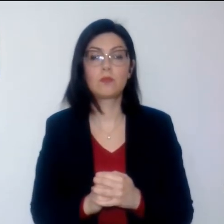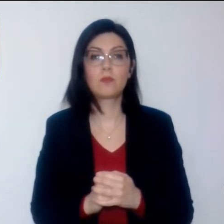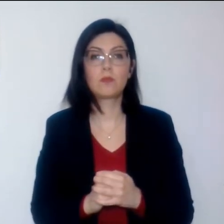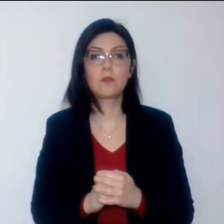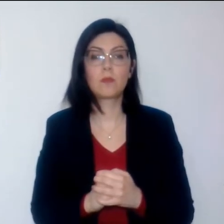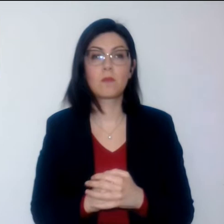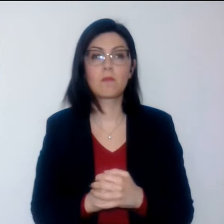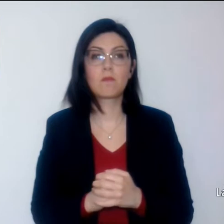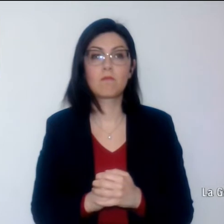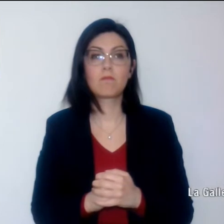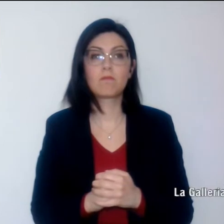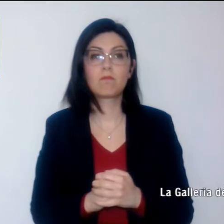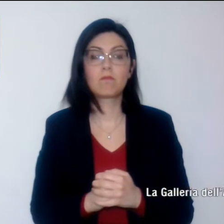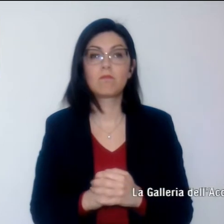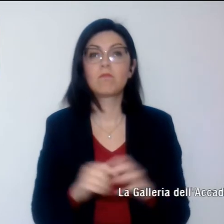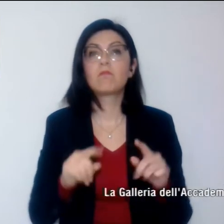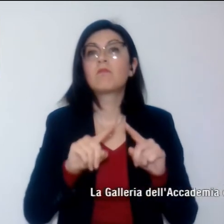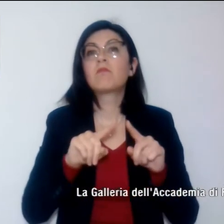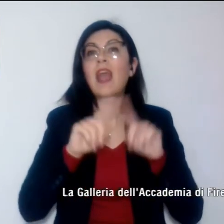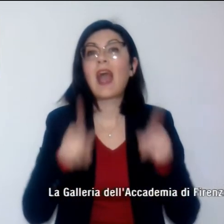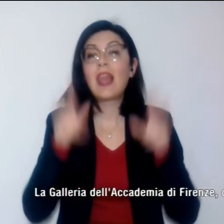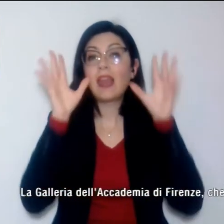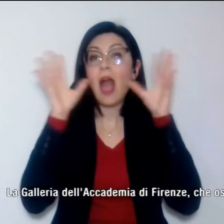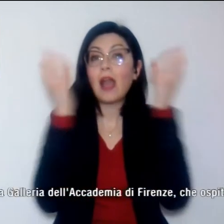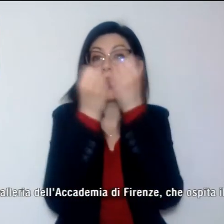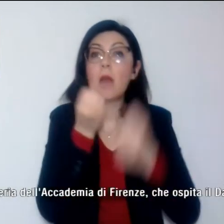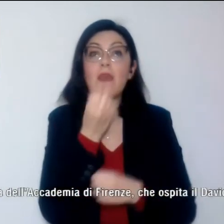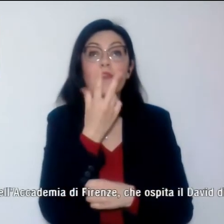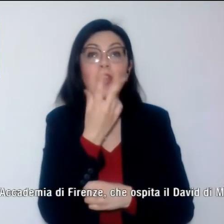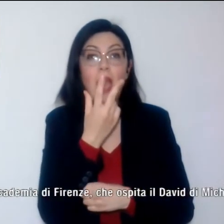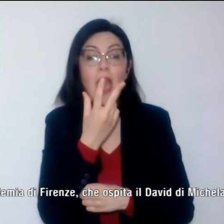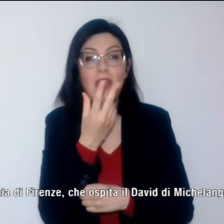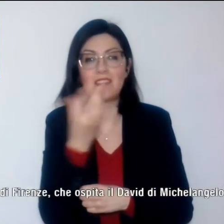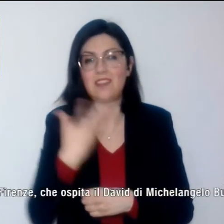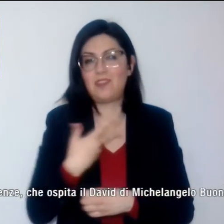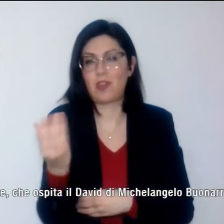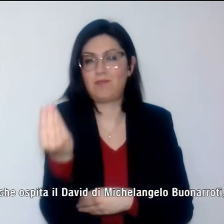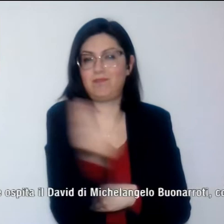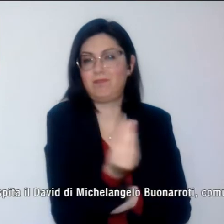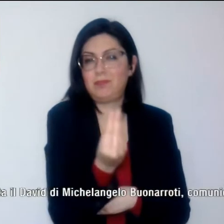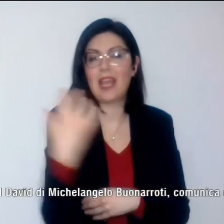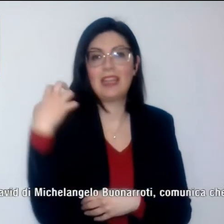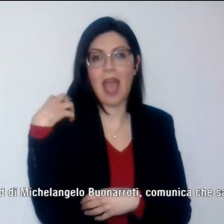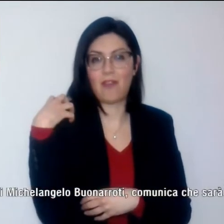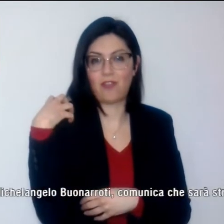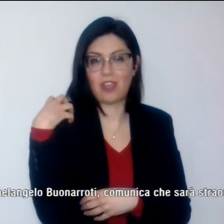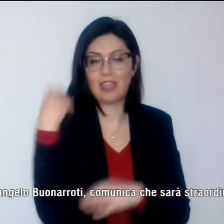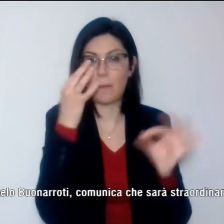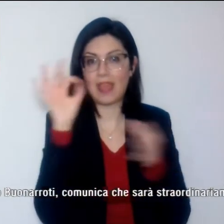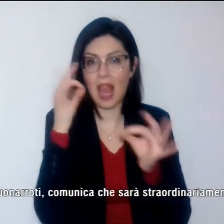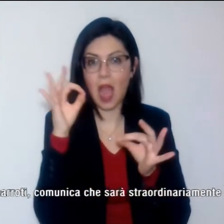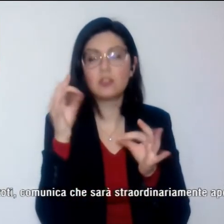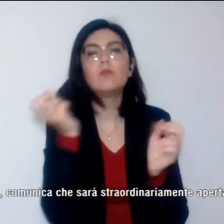la galleria dell'accademia di firenze che ospita come è noto il david di michelangelo comunica che sarà straordinariamente